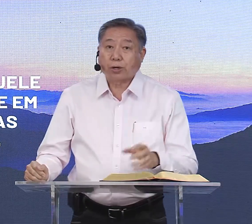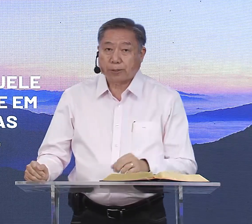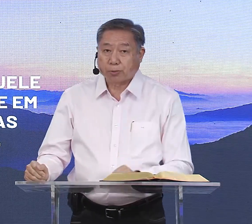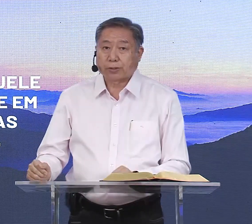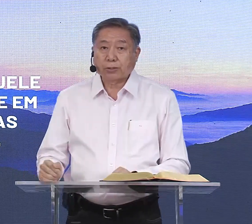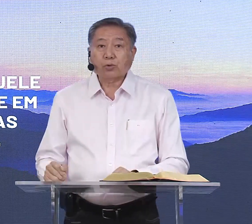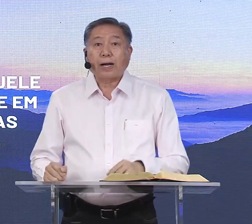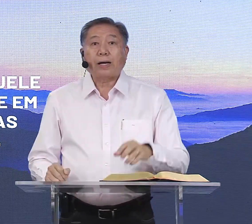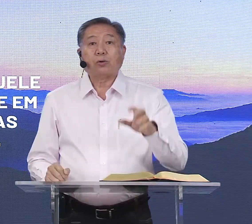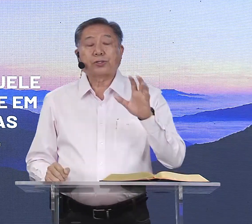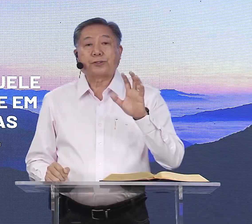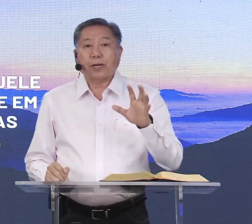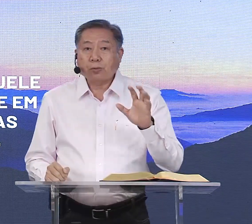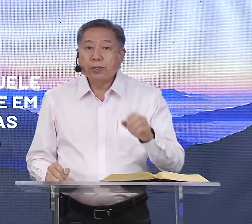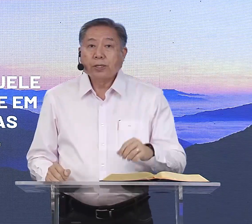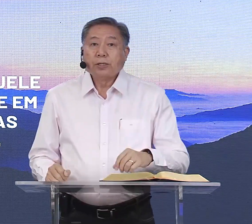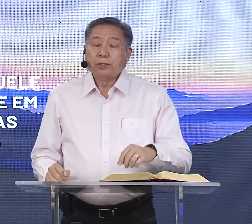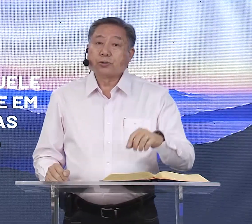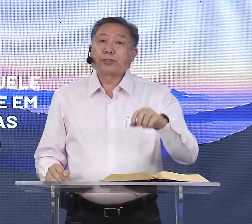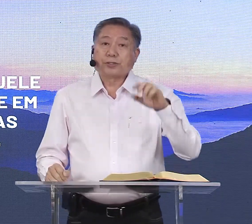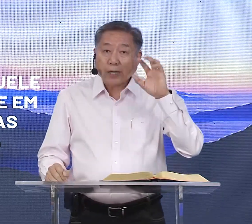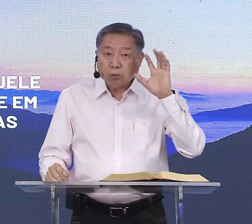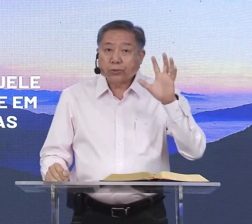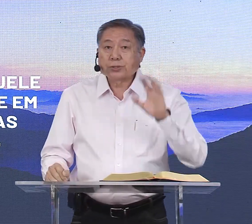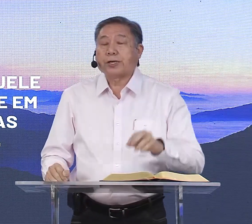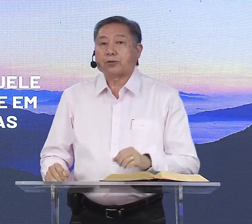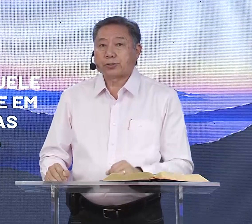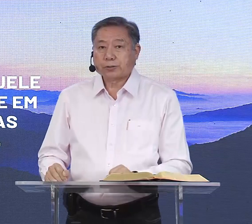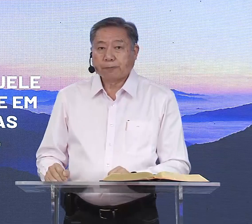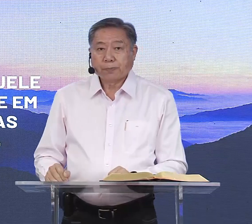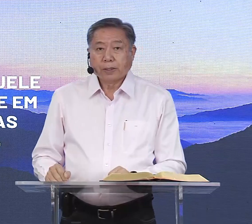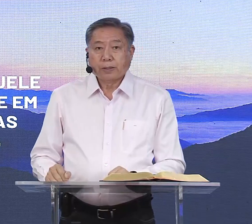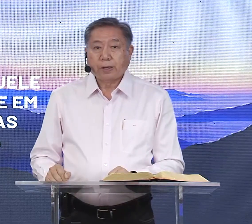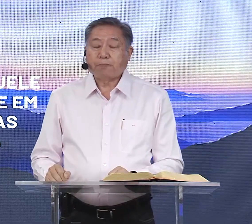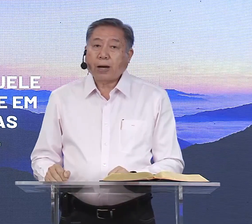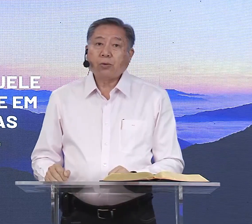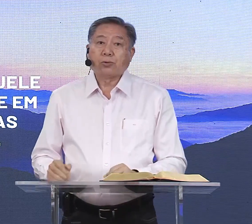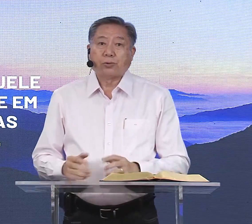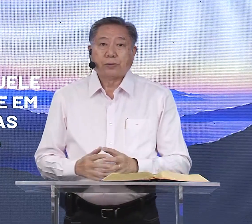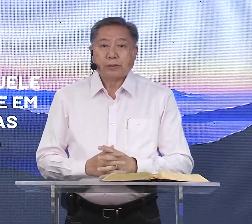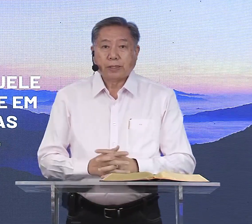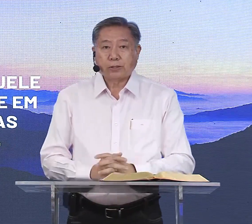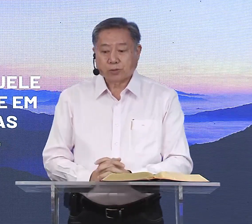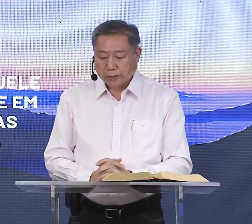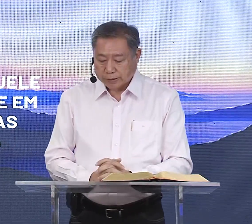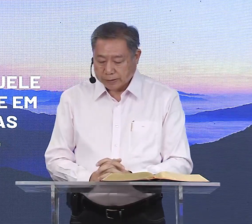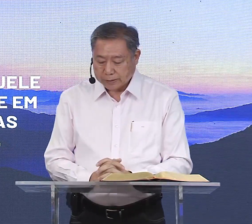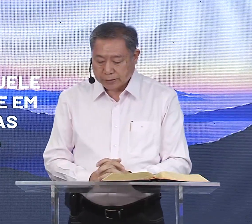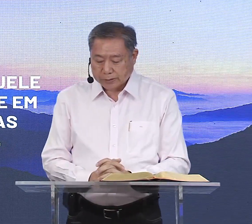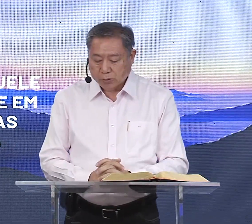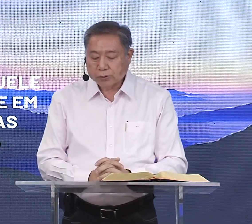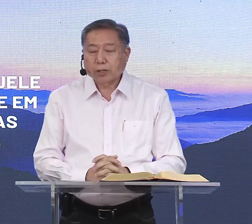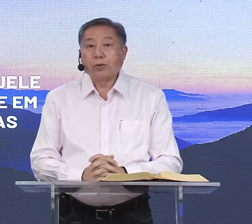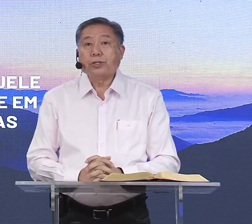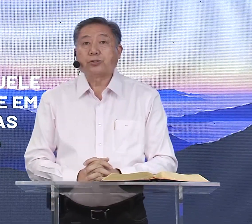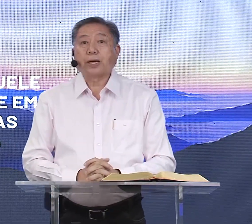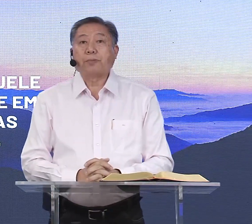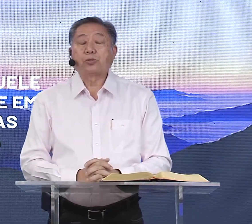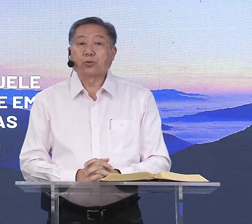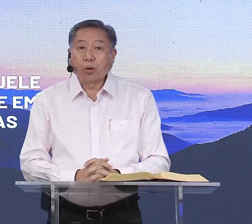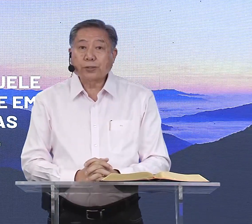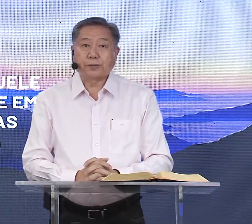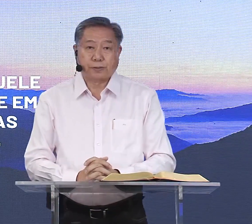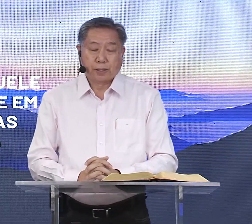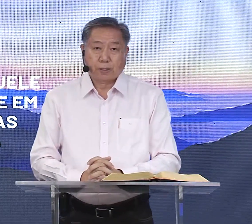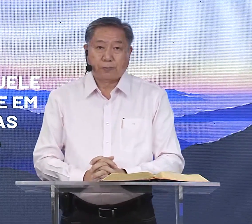te adora. Portanto, há o céu e o céu dos céus. E Paulo, em 2 Coríntios